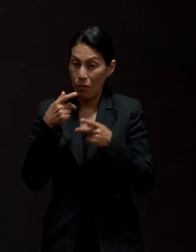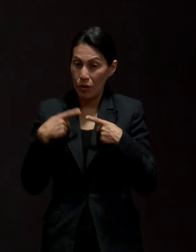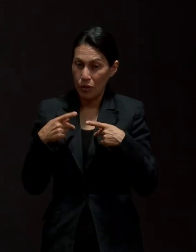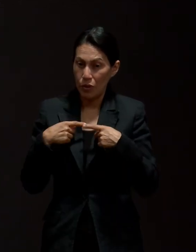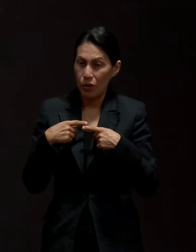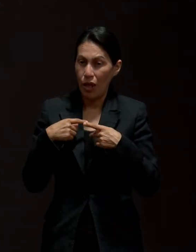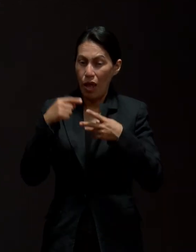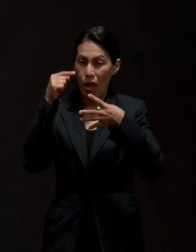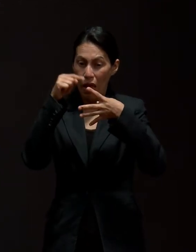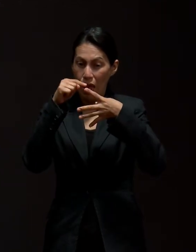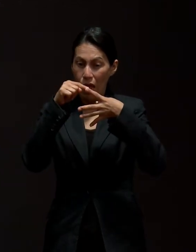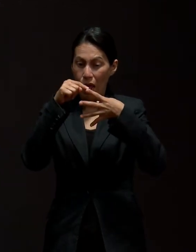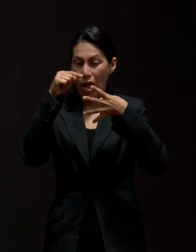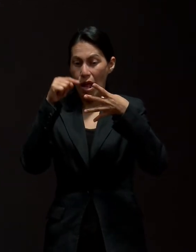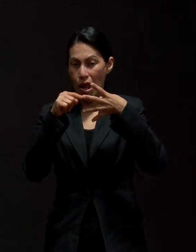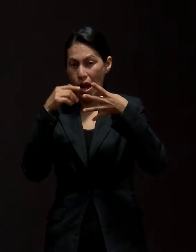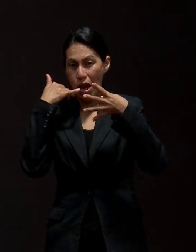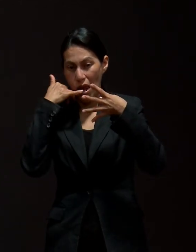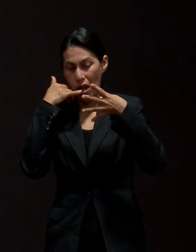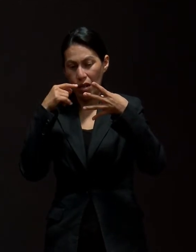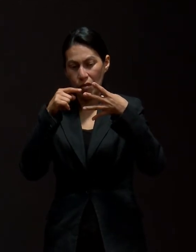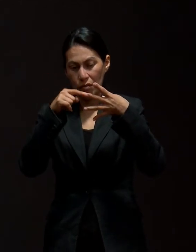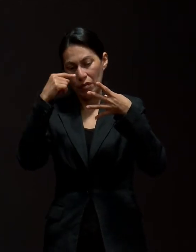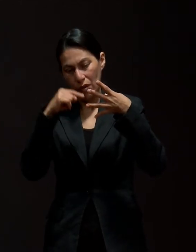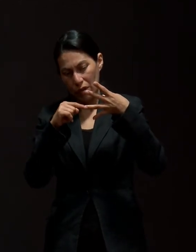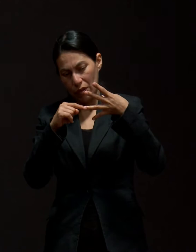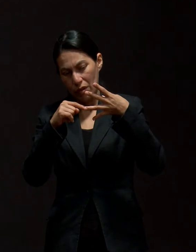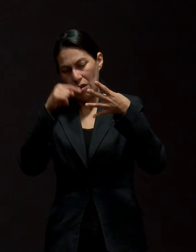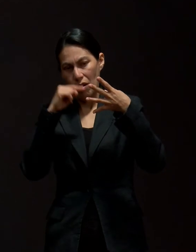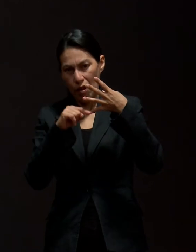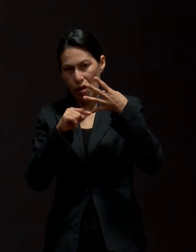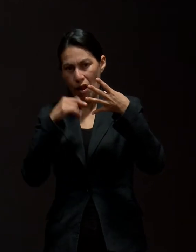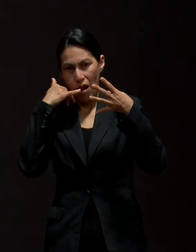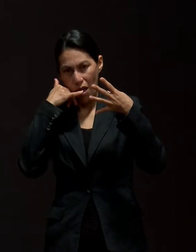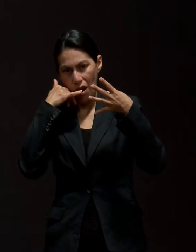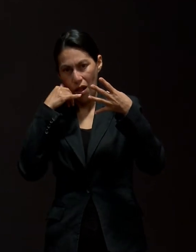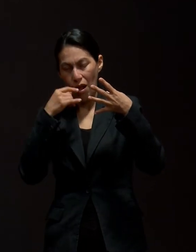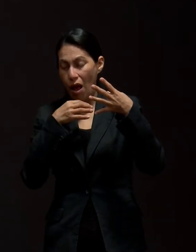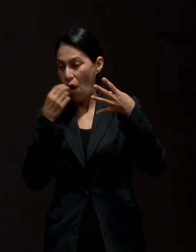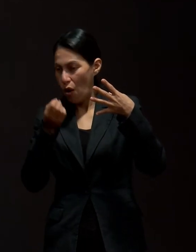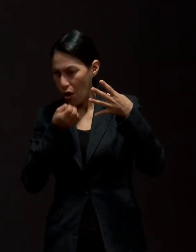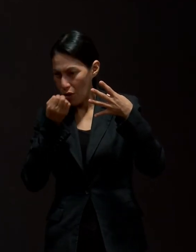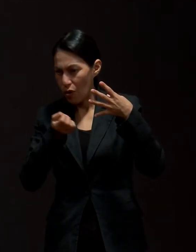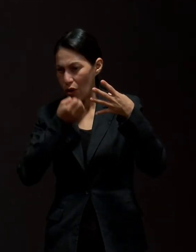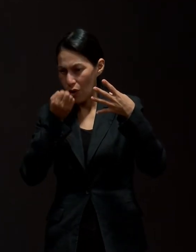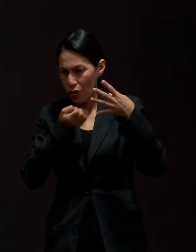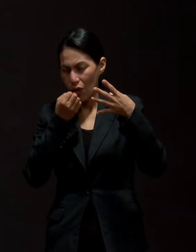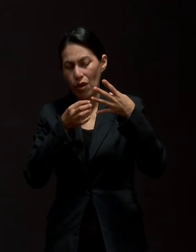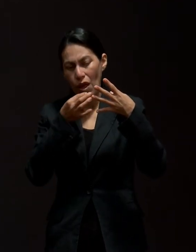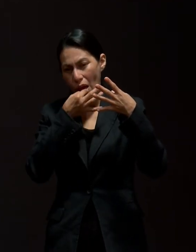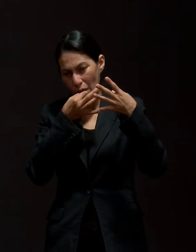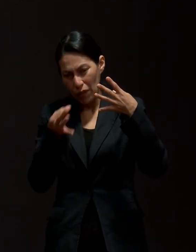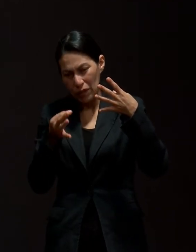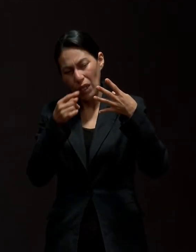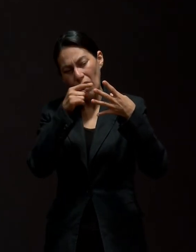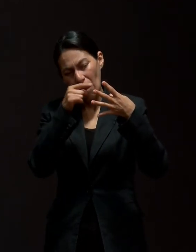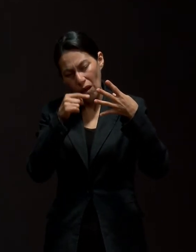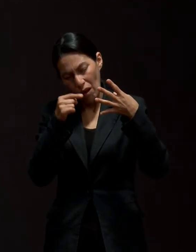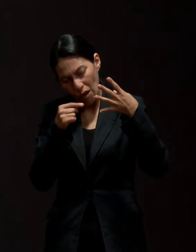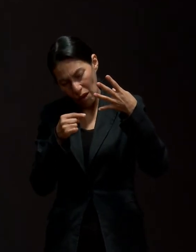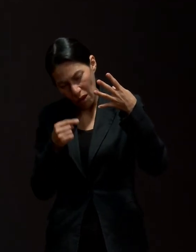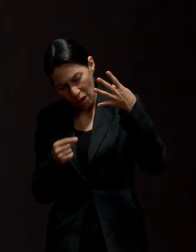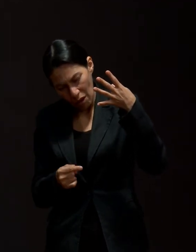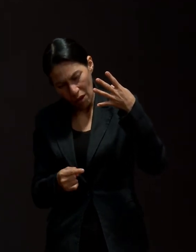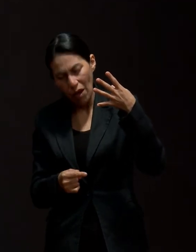en la mañana. Entonces, la primera persona le va a hablar a la segunda, la segunda a la tercera, la tercera a la cuarta. Entonces, mire,